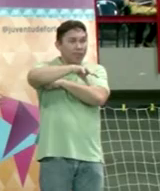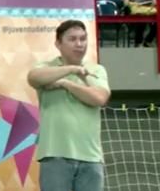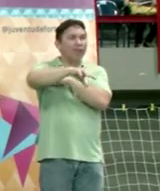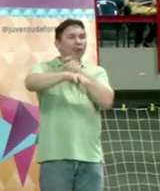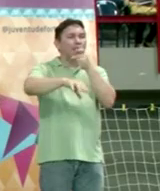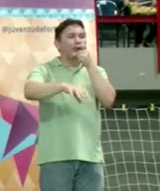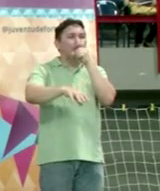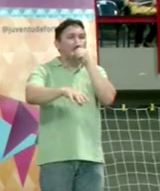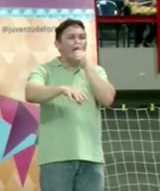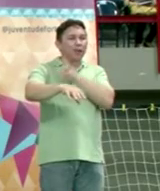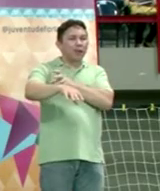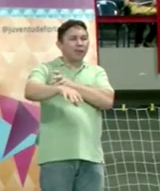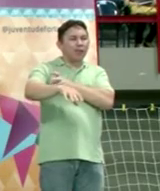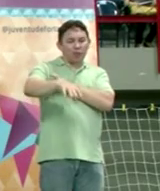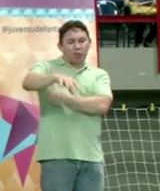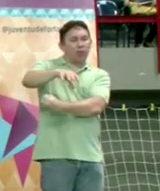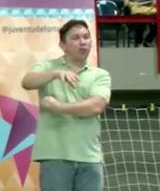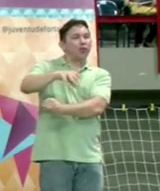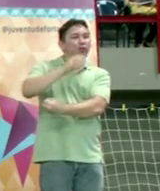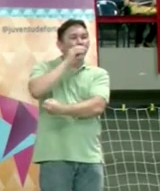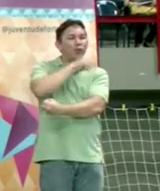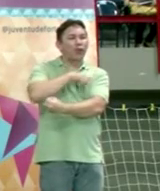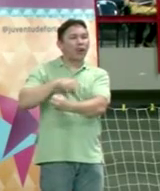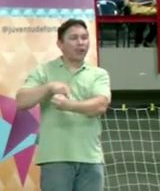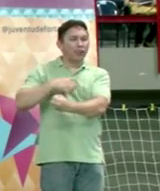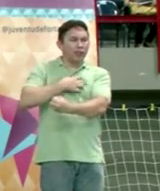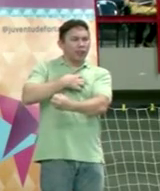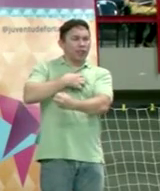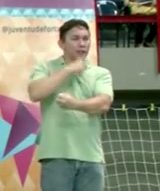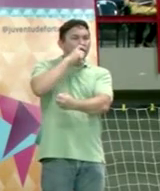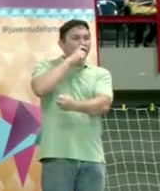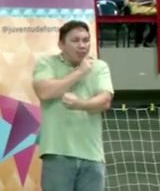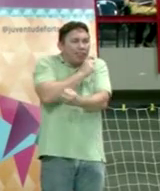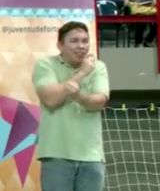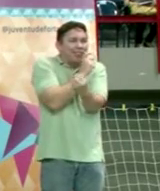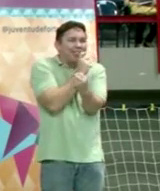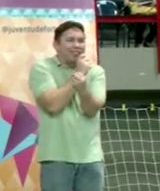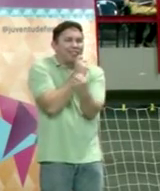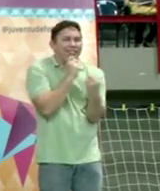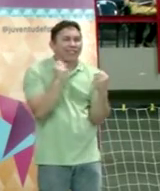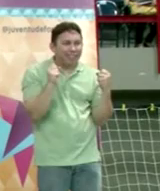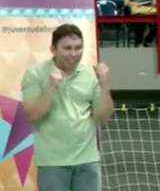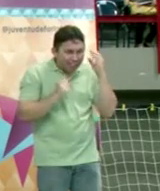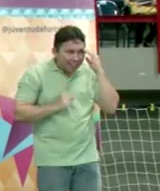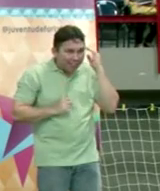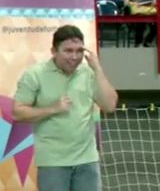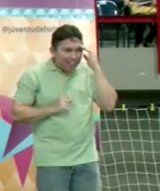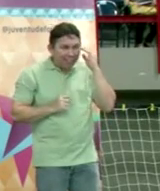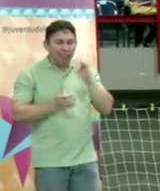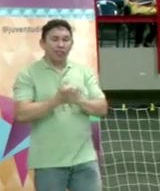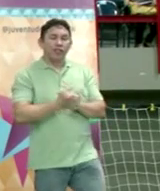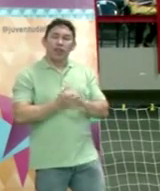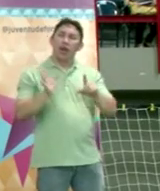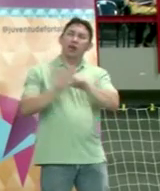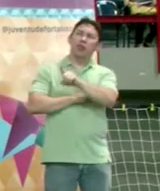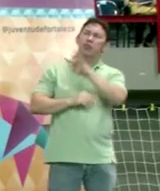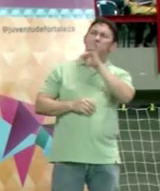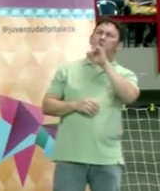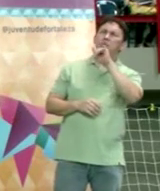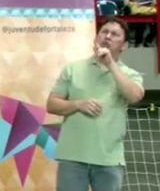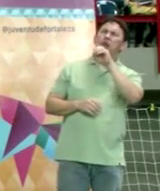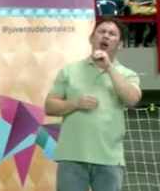ele faz o quê? Tira o calor do corpo. Por isso essa sensação quê? De frieza. Mas Tiago, me diga uma